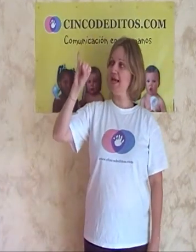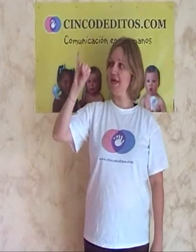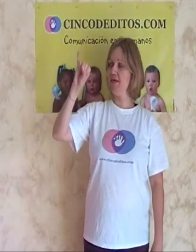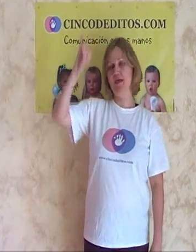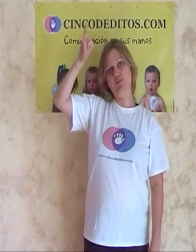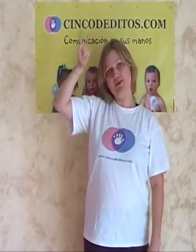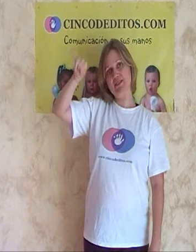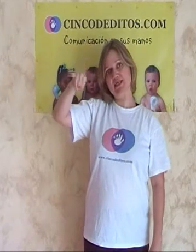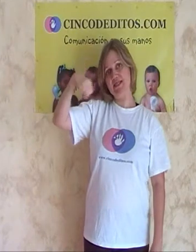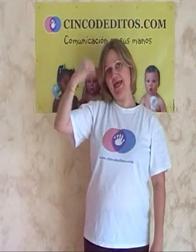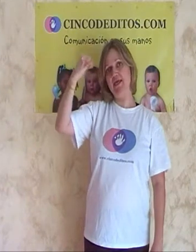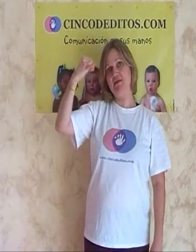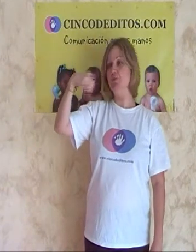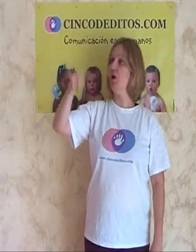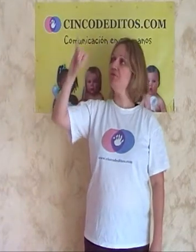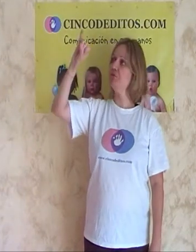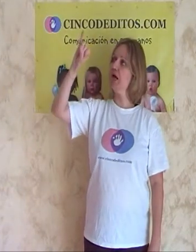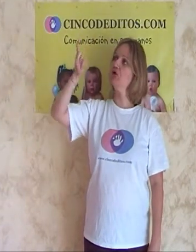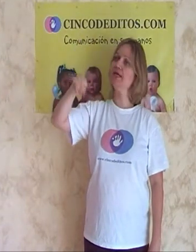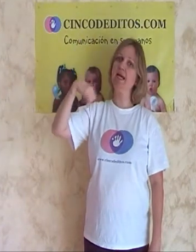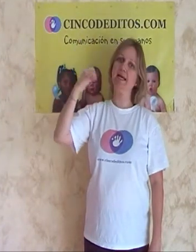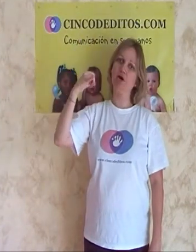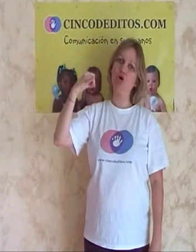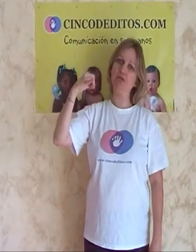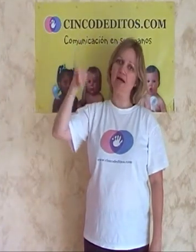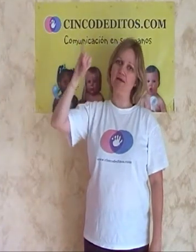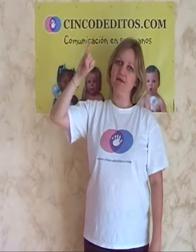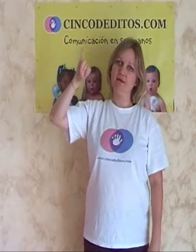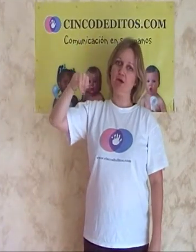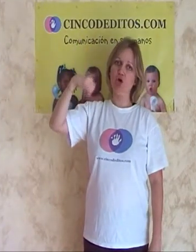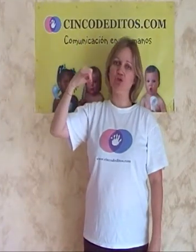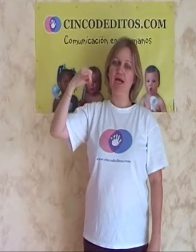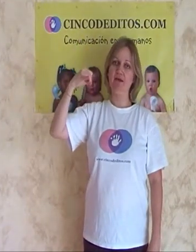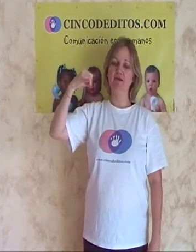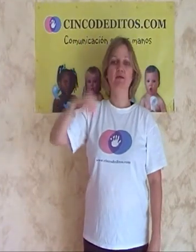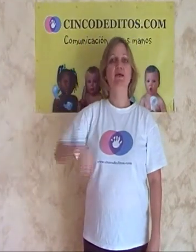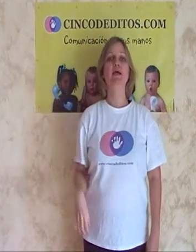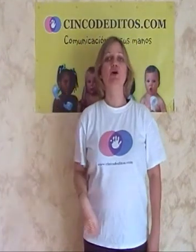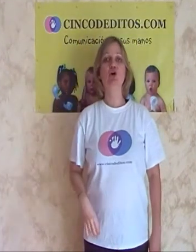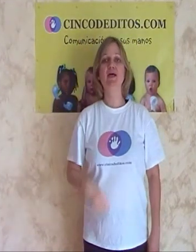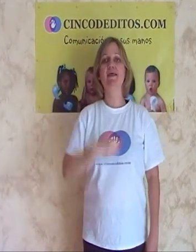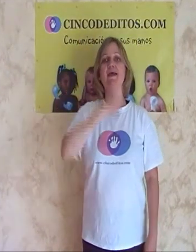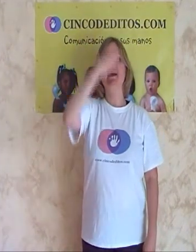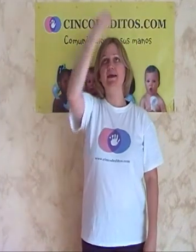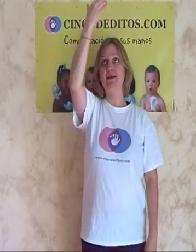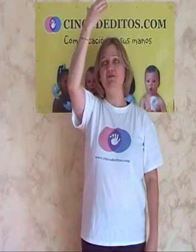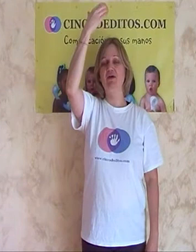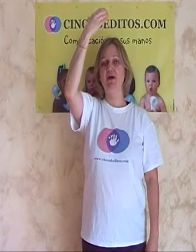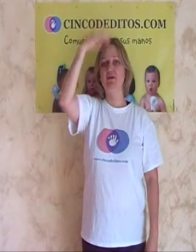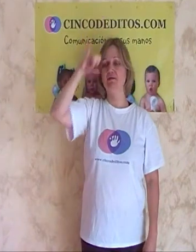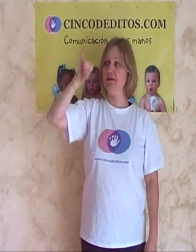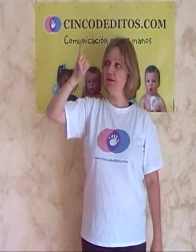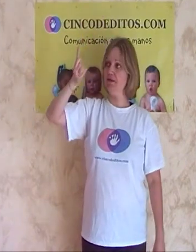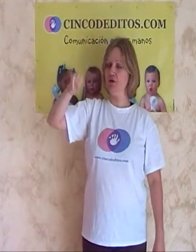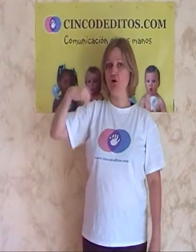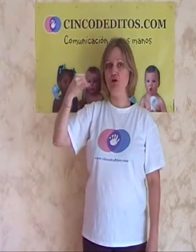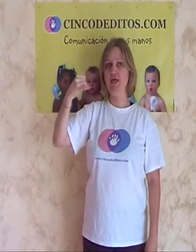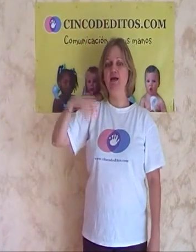esta es la I, pues es la I dibujando una J en el aire. J. J. J. J de jirafa. J